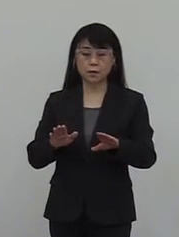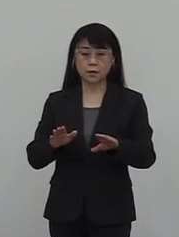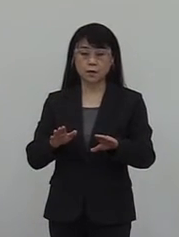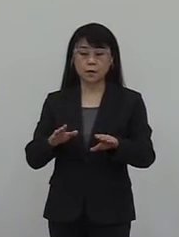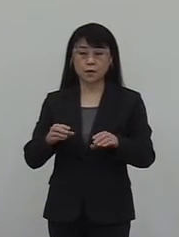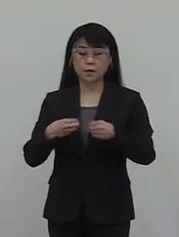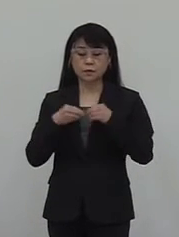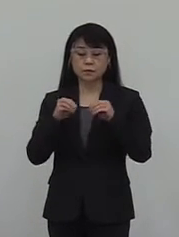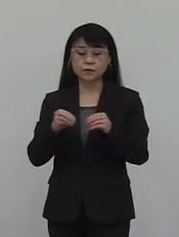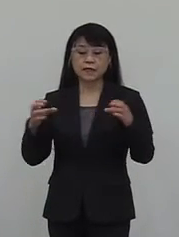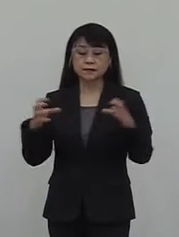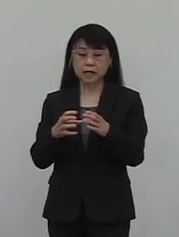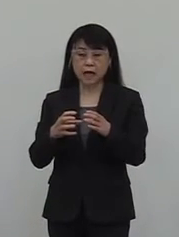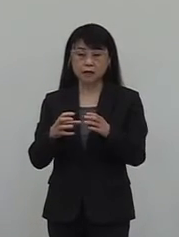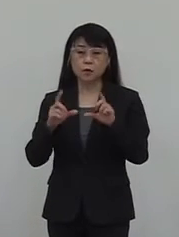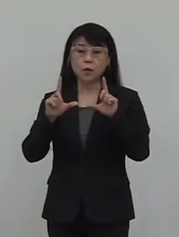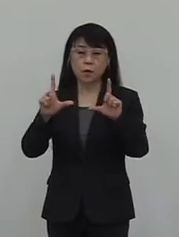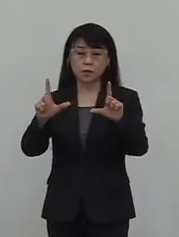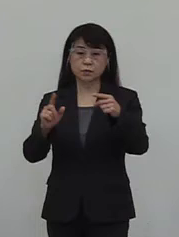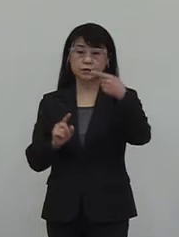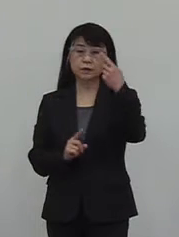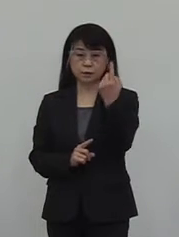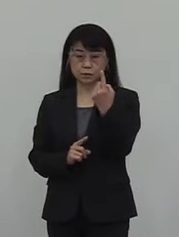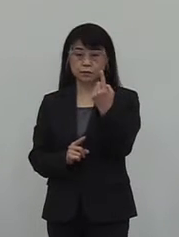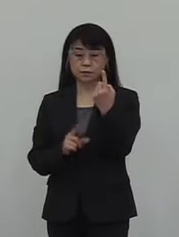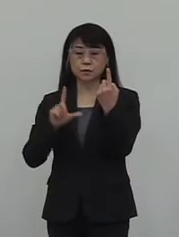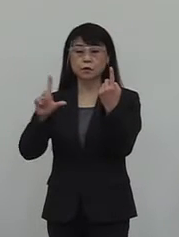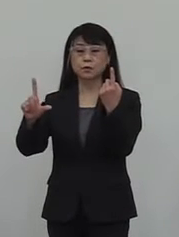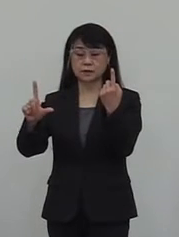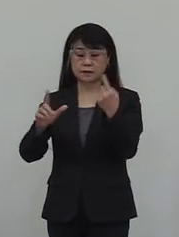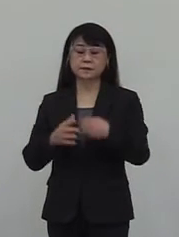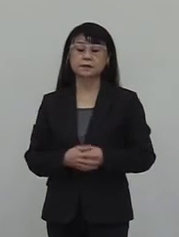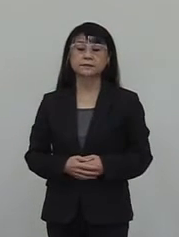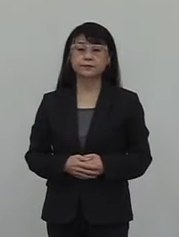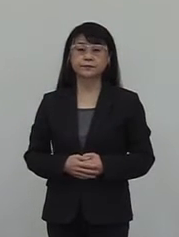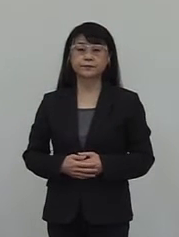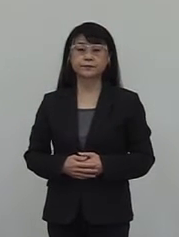件、ご報告させていただきますので、よろしくお願いします。